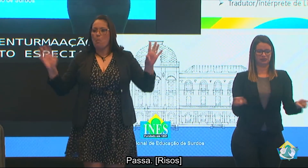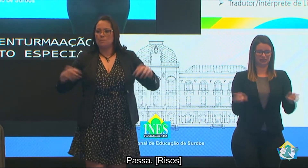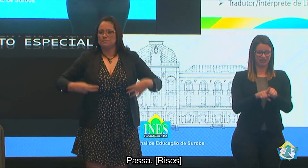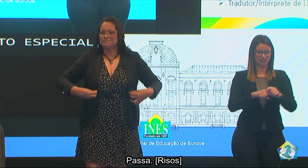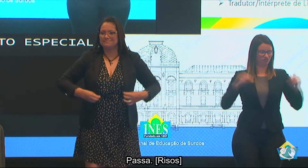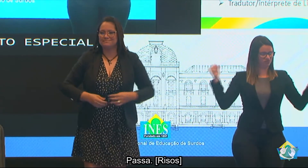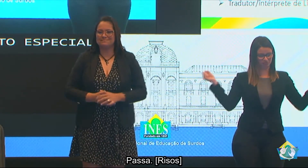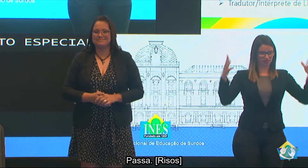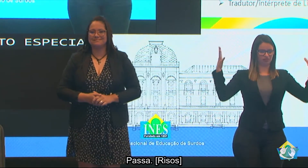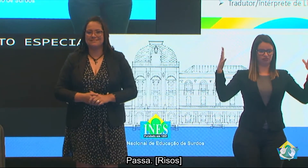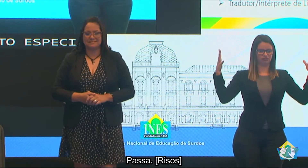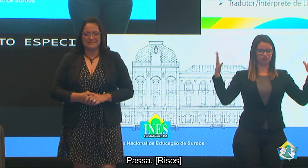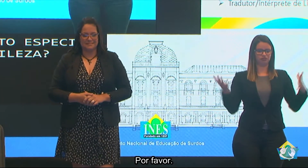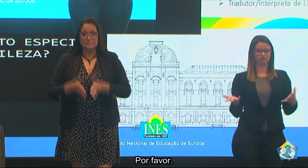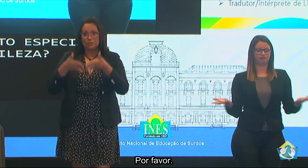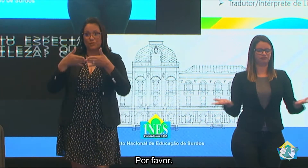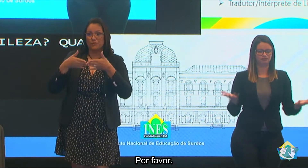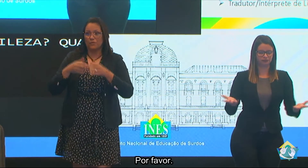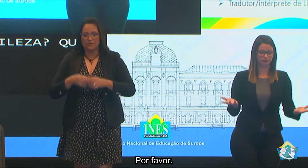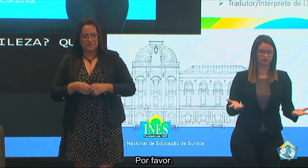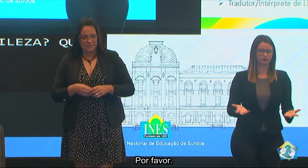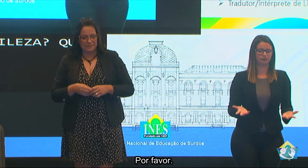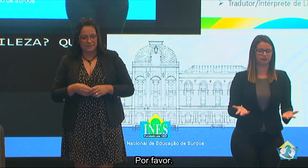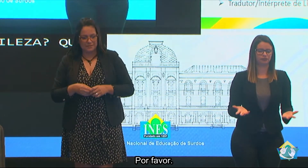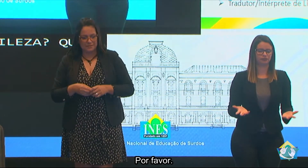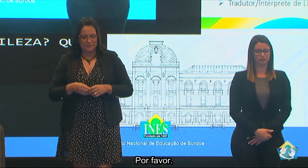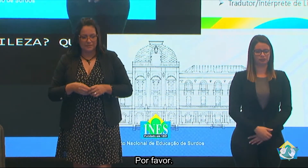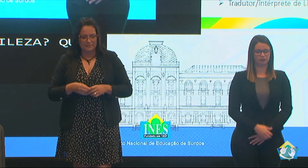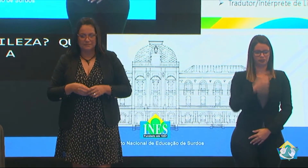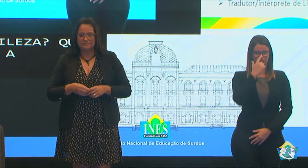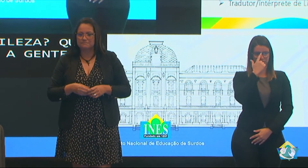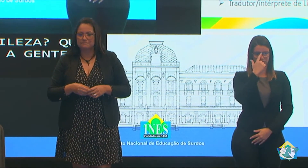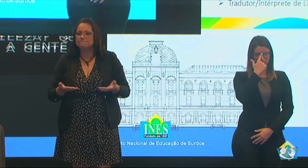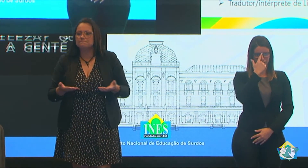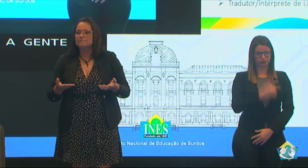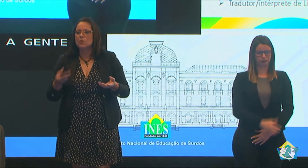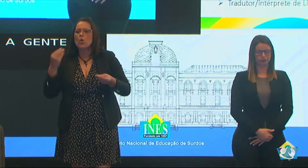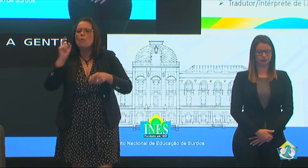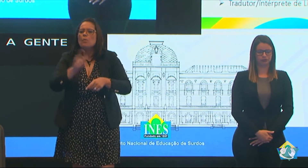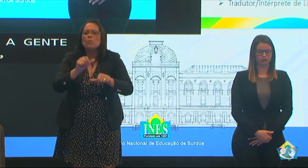Passa. Não sei. Por favor.